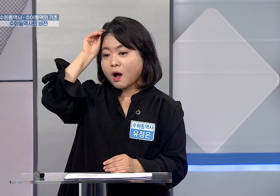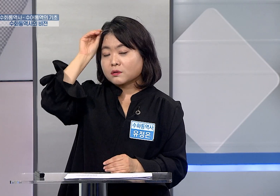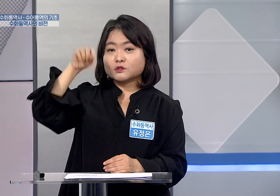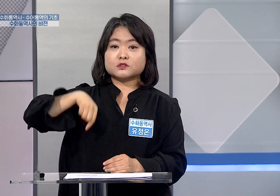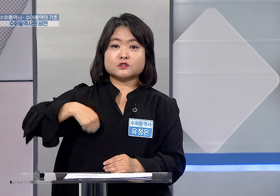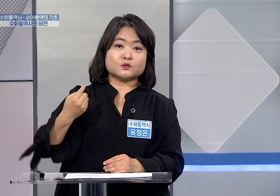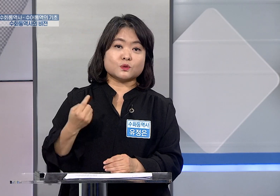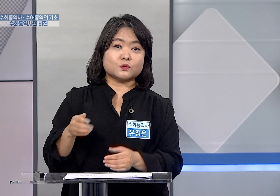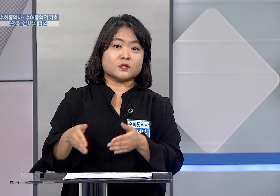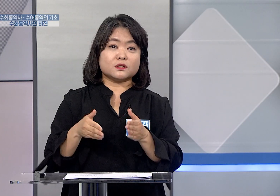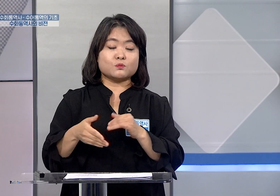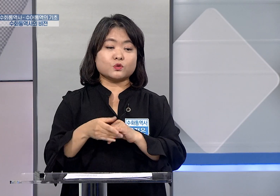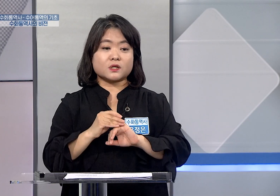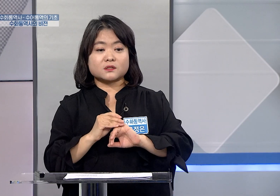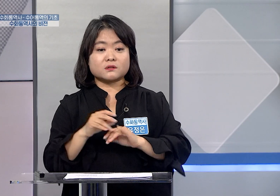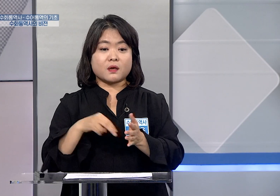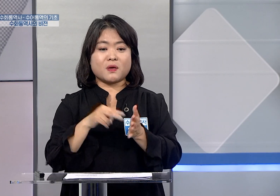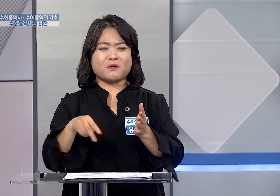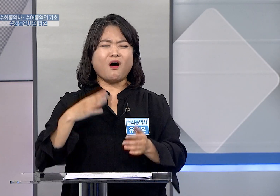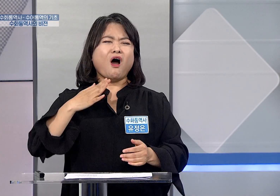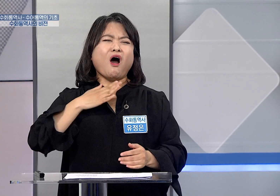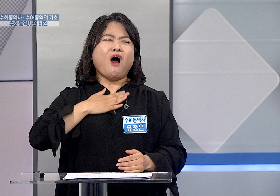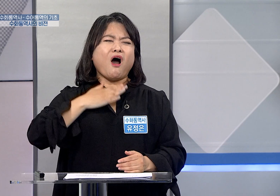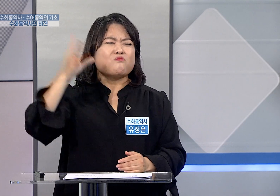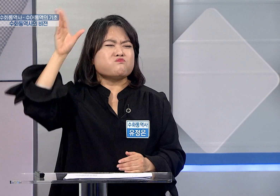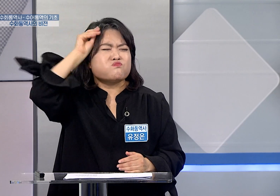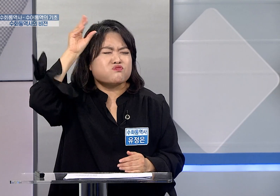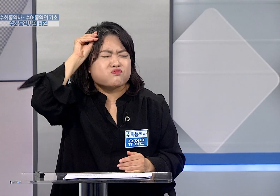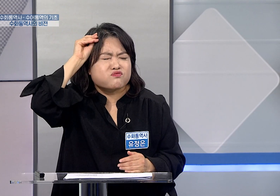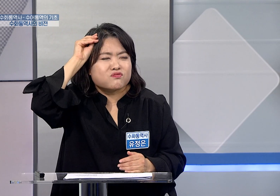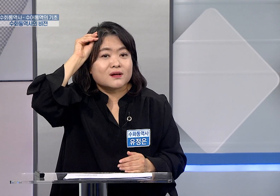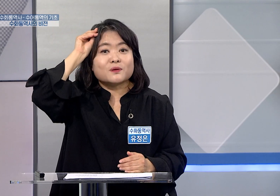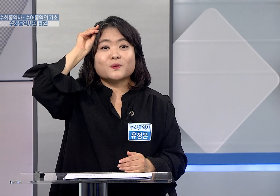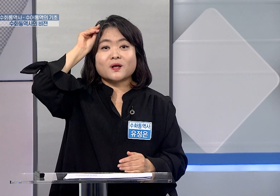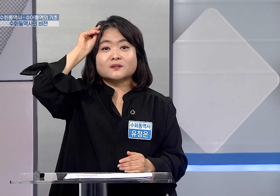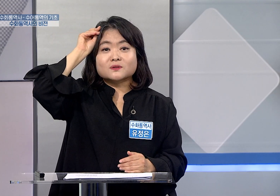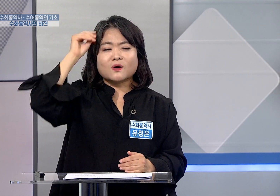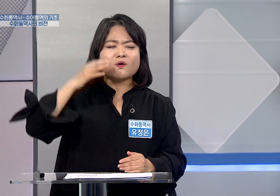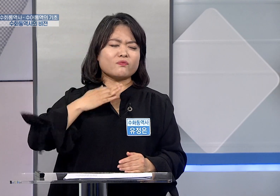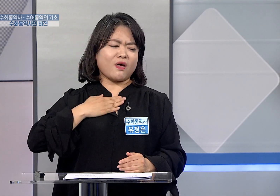그래서 스스로도 길을 못 찾아서 헤매며 이렇게 표현하거든요.